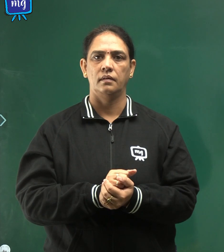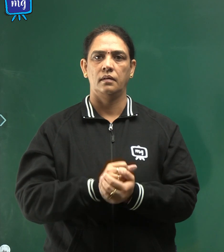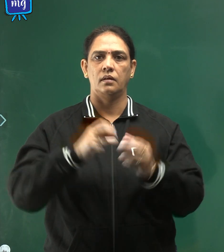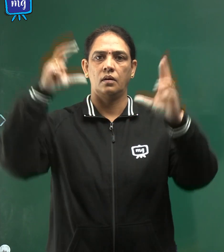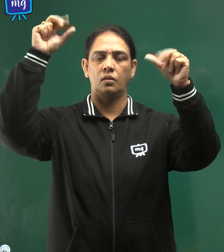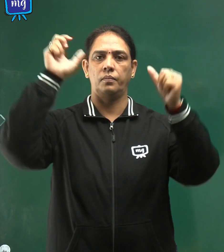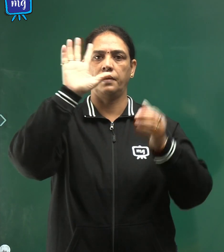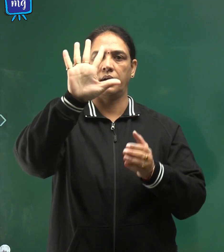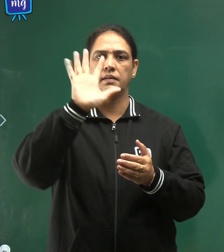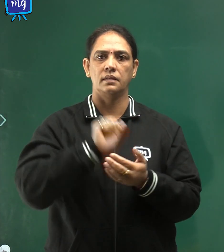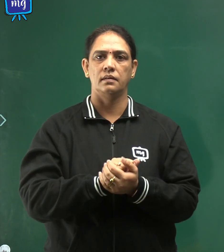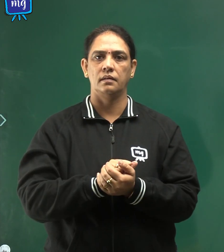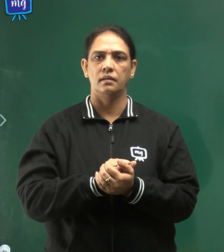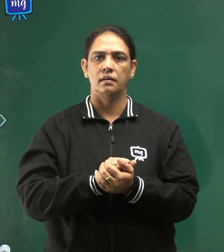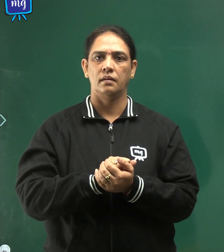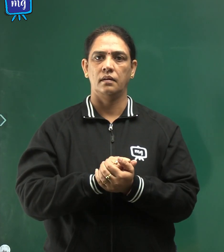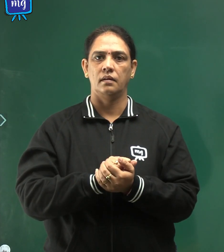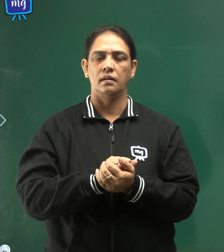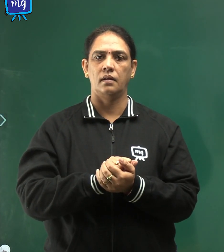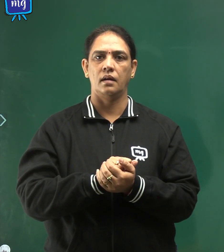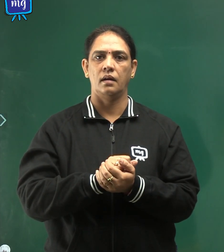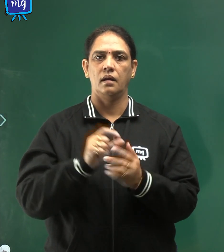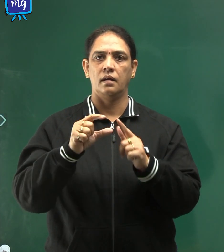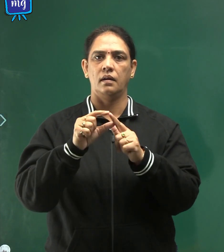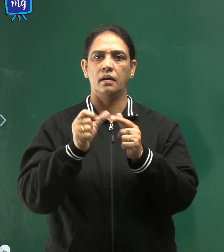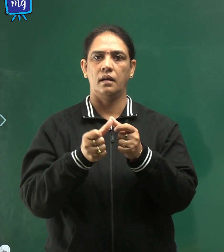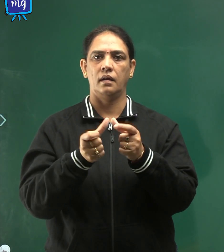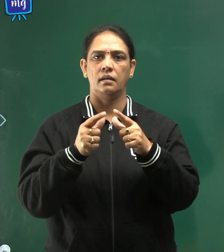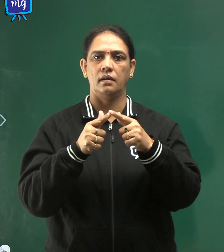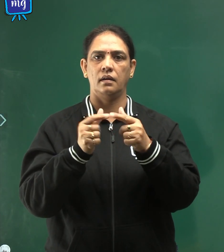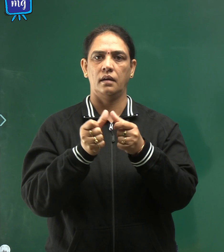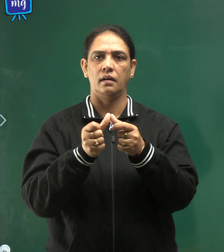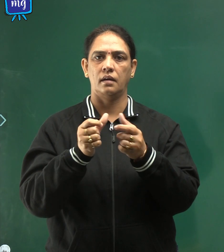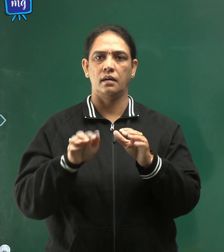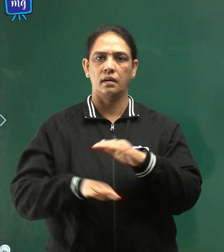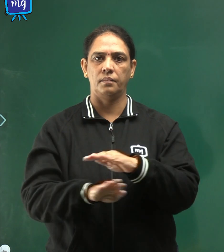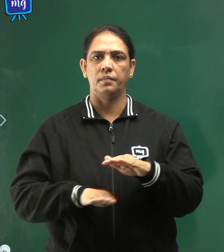अध्याय 5 आंकड़ों का प्रबंधन